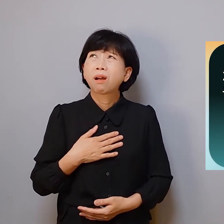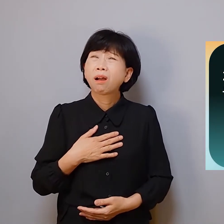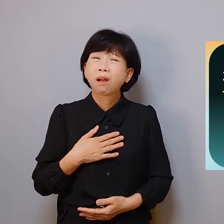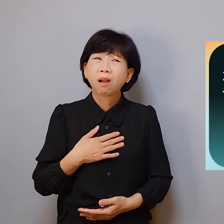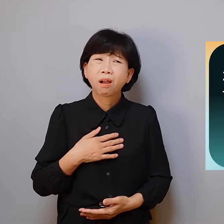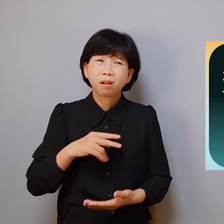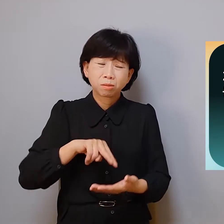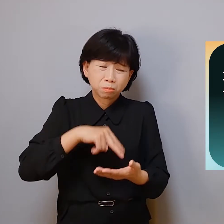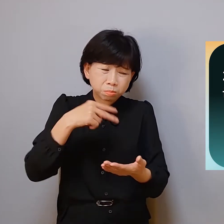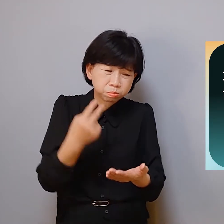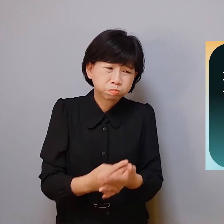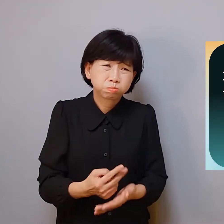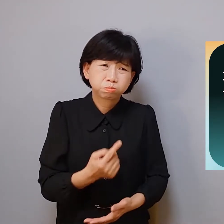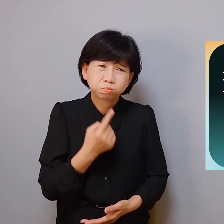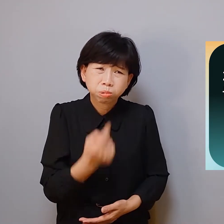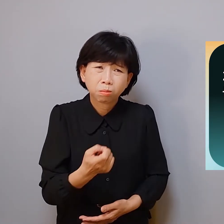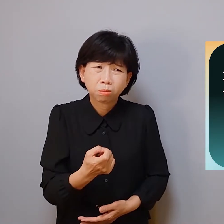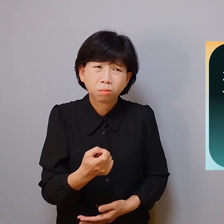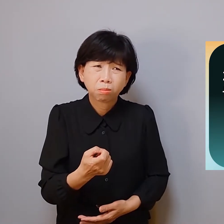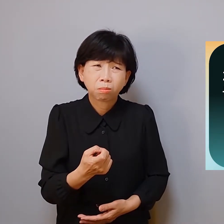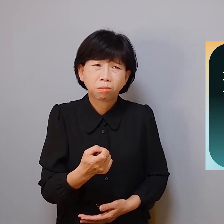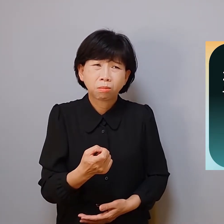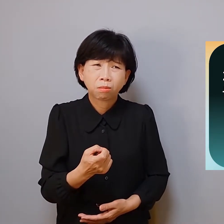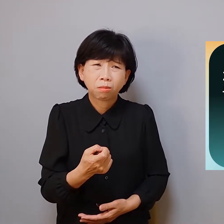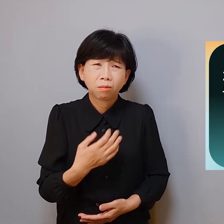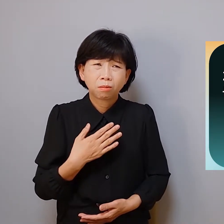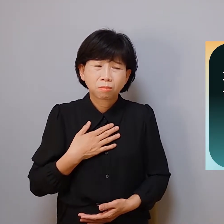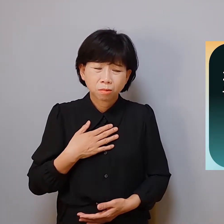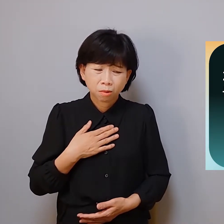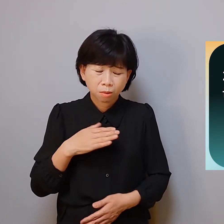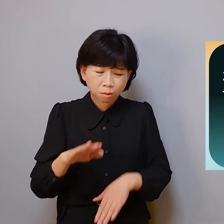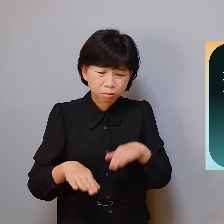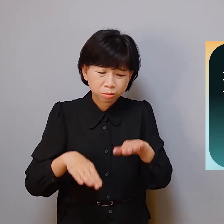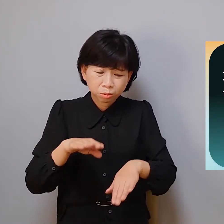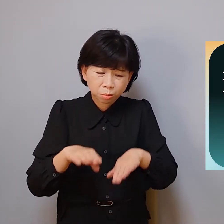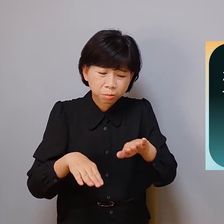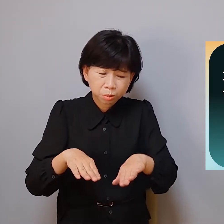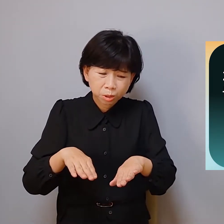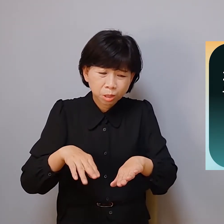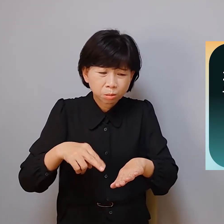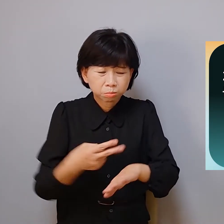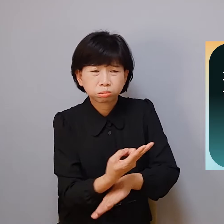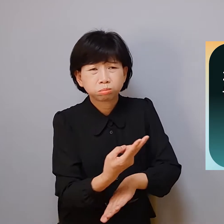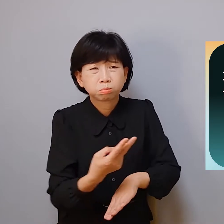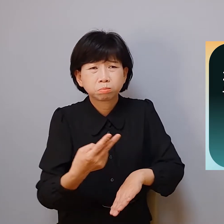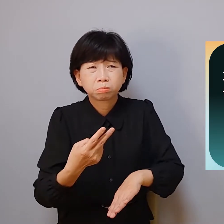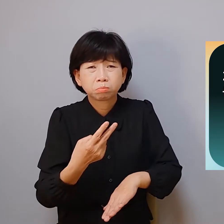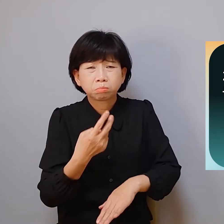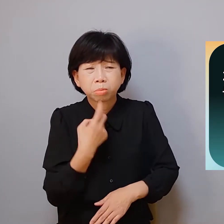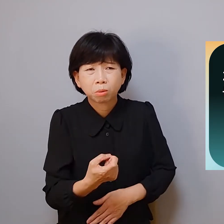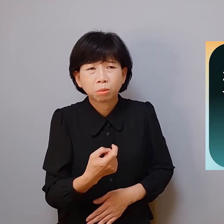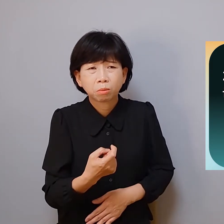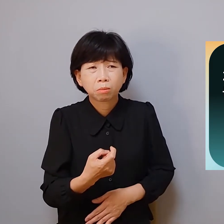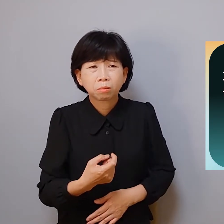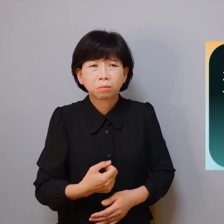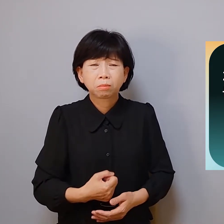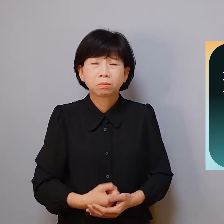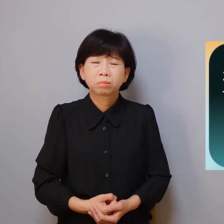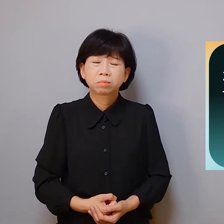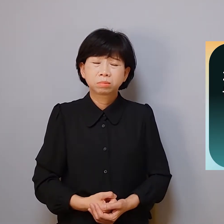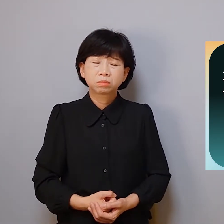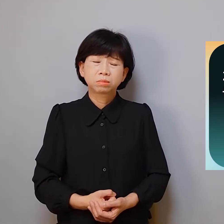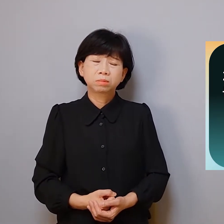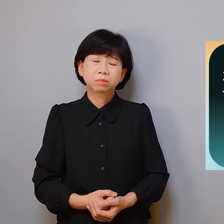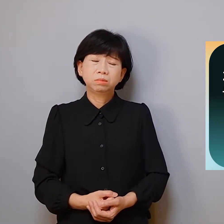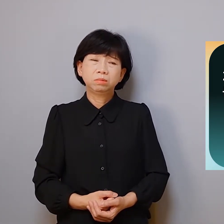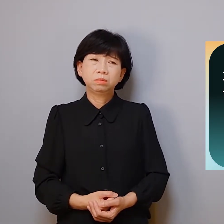나는 거의 넘어질 뻔하였고 나의 걸음이 미끄러질 뻔하였으니